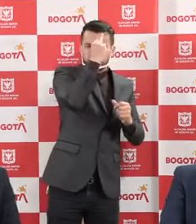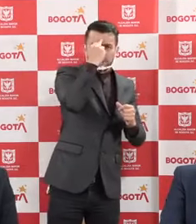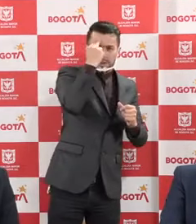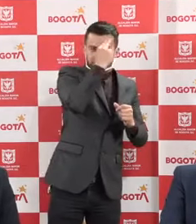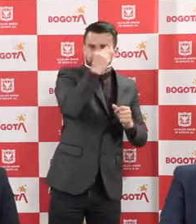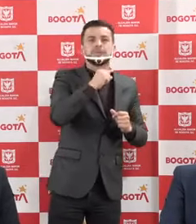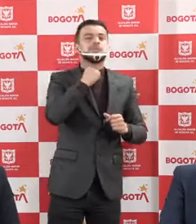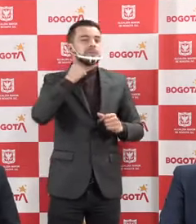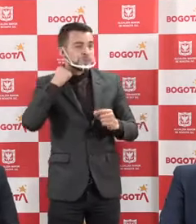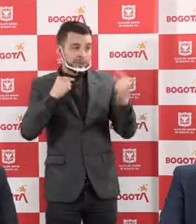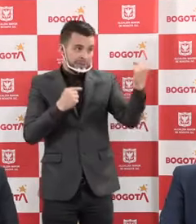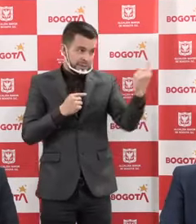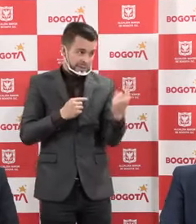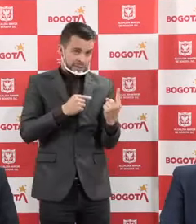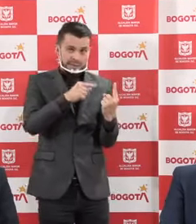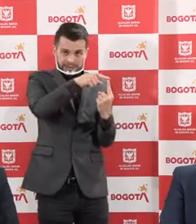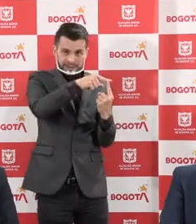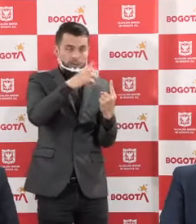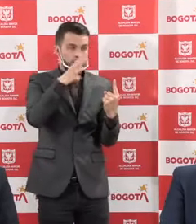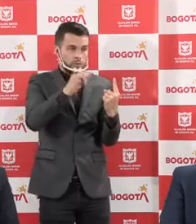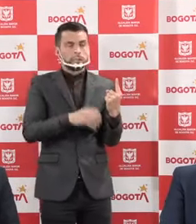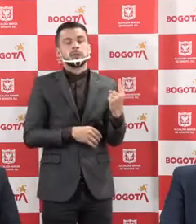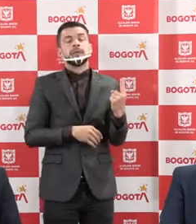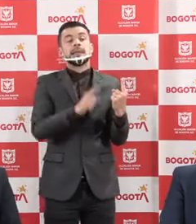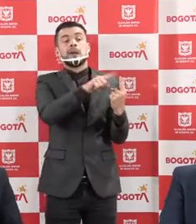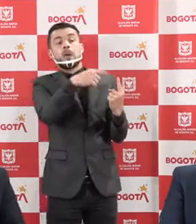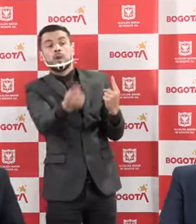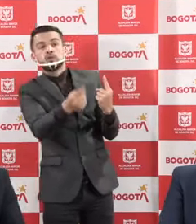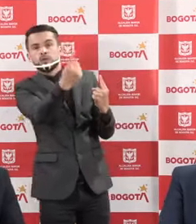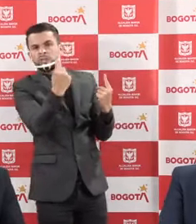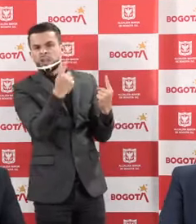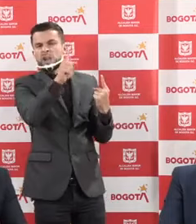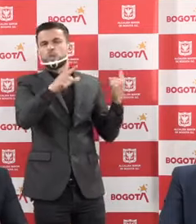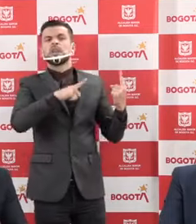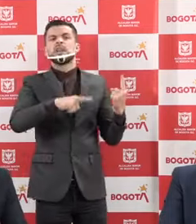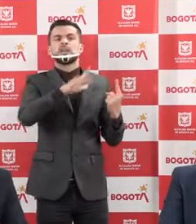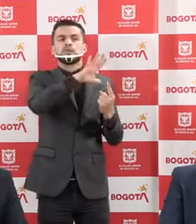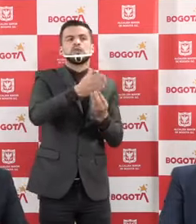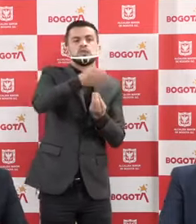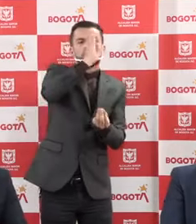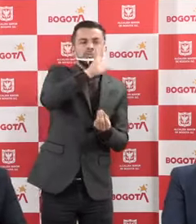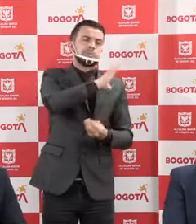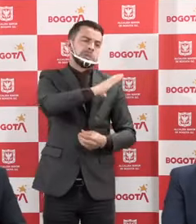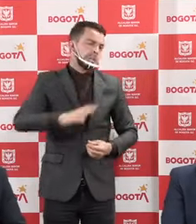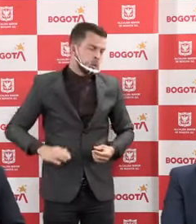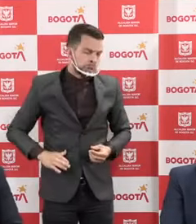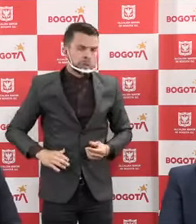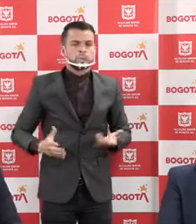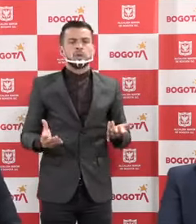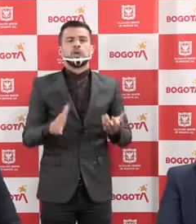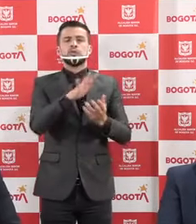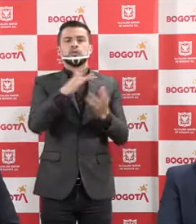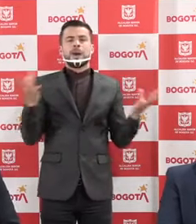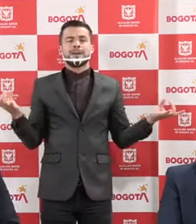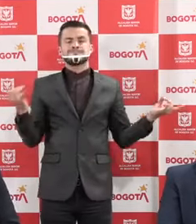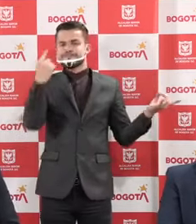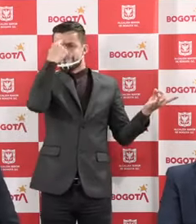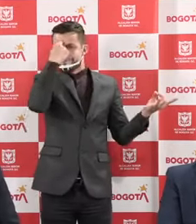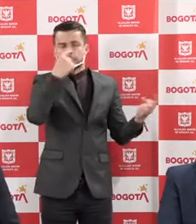congregaciones religiosas de la ciudad de bogotá cristianas budistas